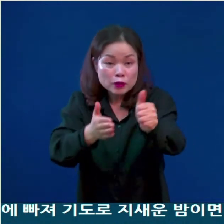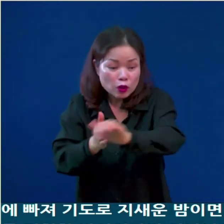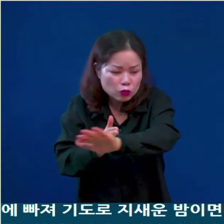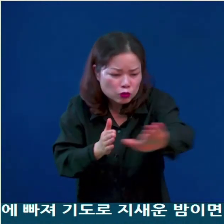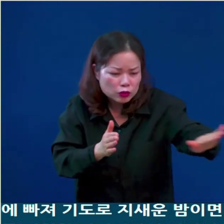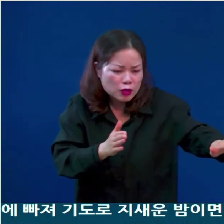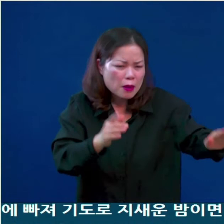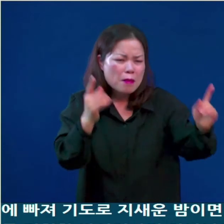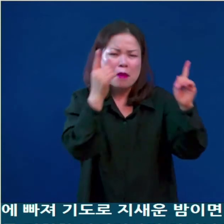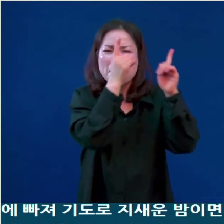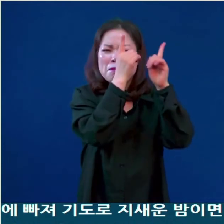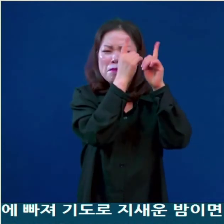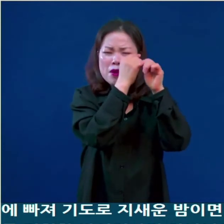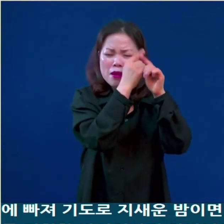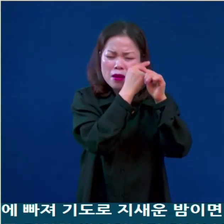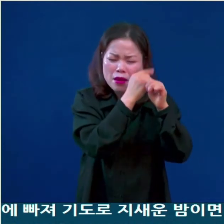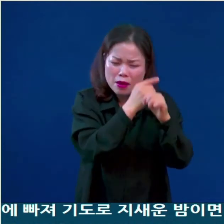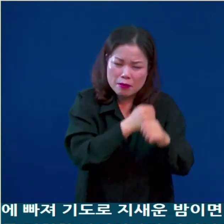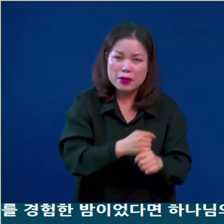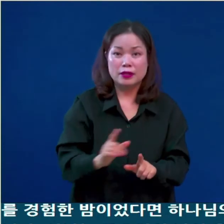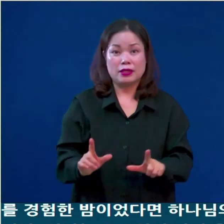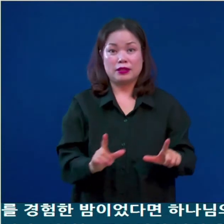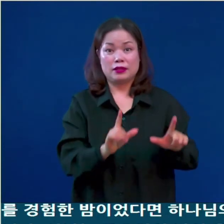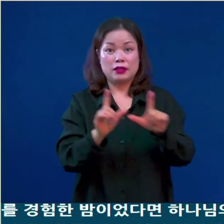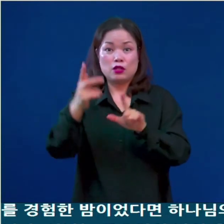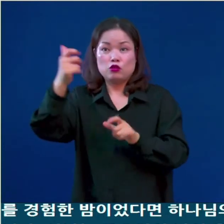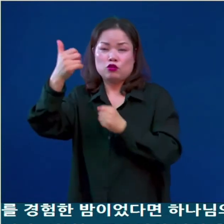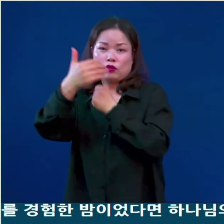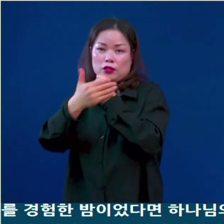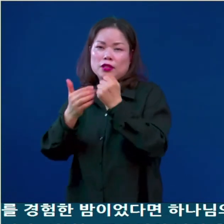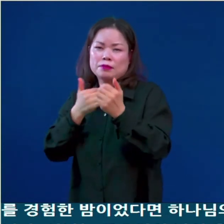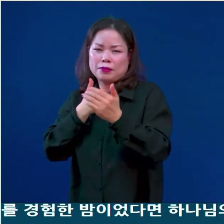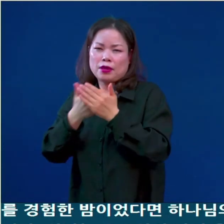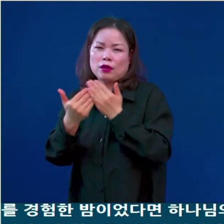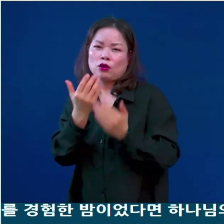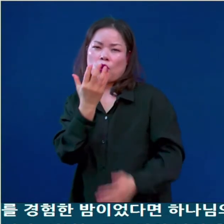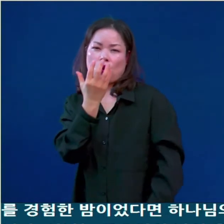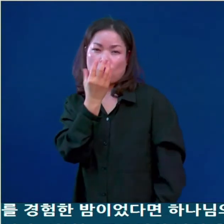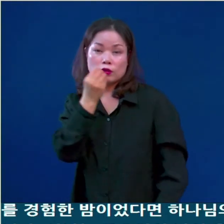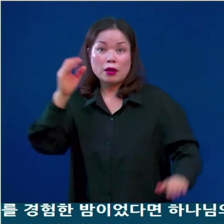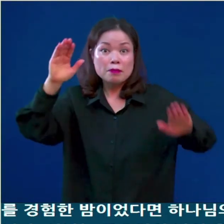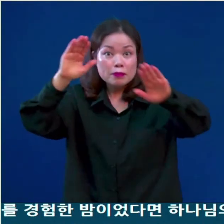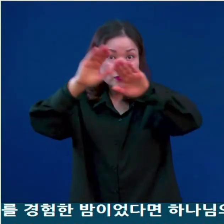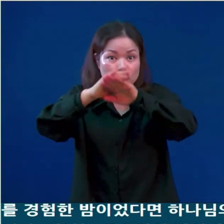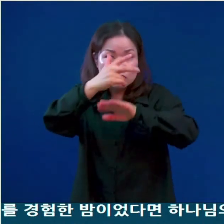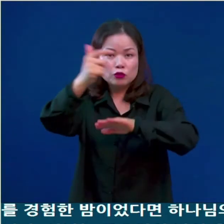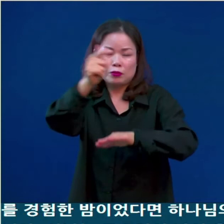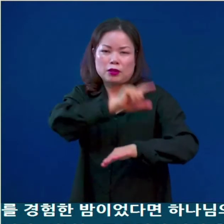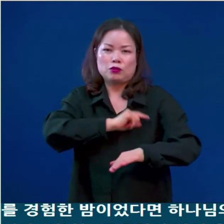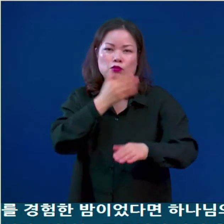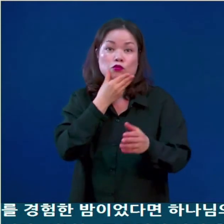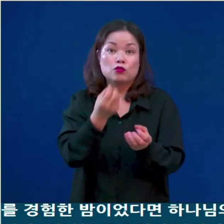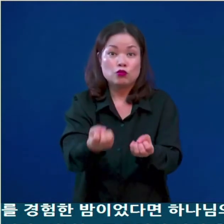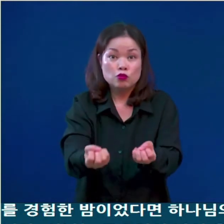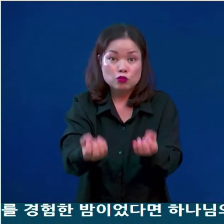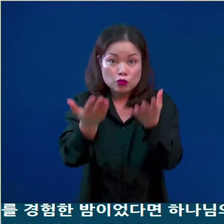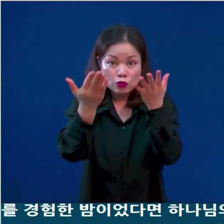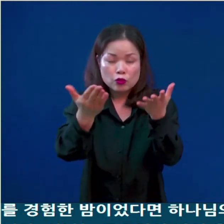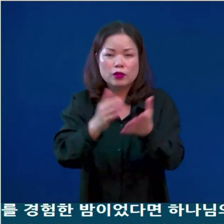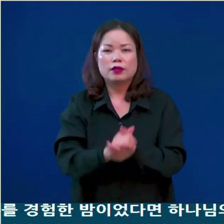우리의 매일매일의 밤이 주님의 은혜를 맛보는 거룩한 밤이 되시기를 축복합니다.